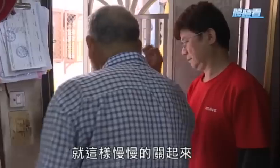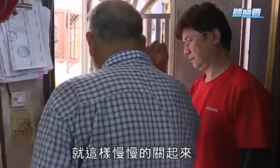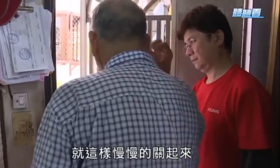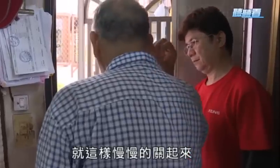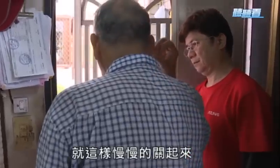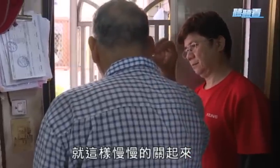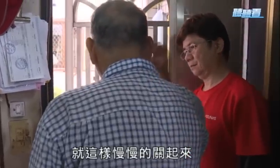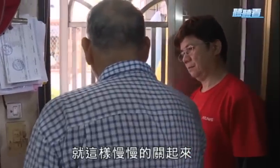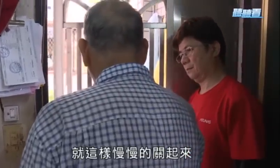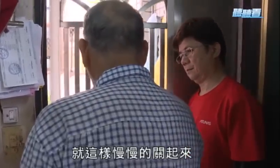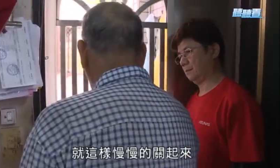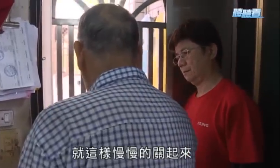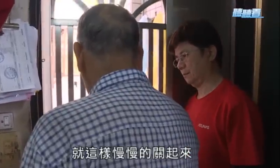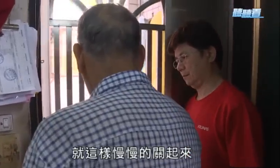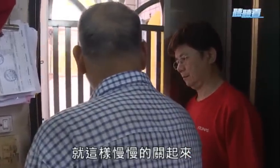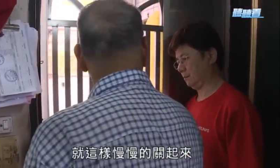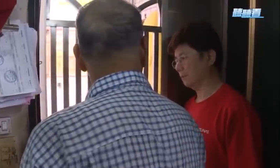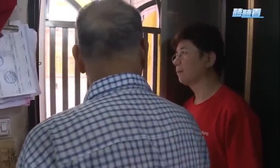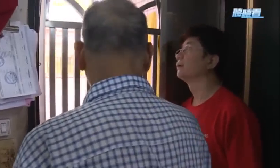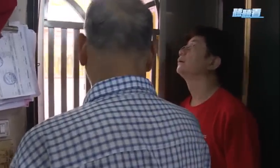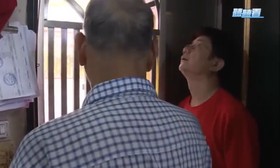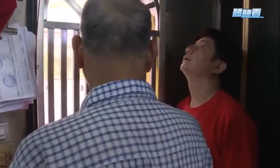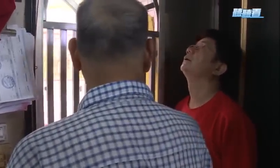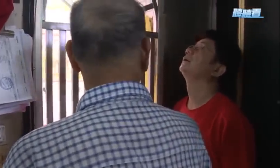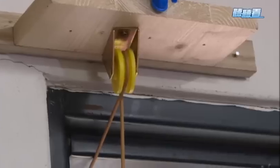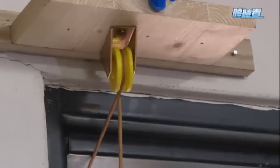样慢慢的关起来啊。